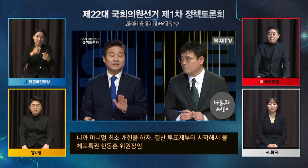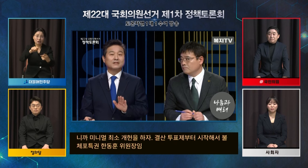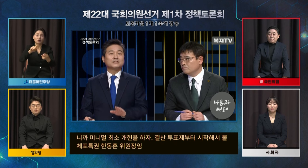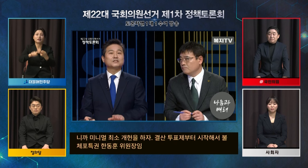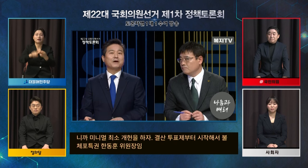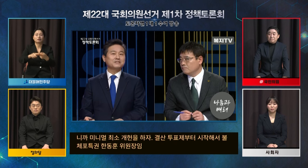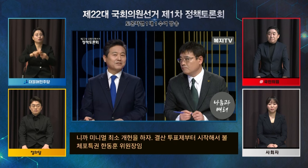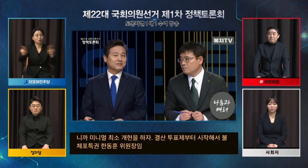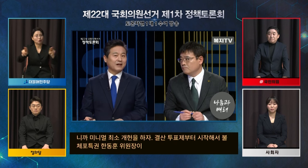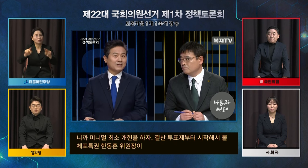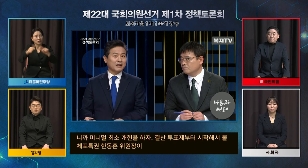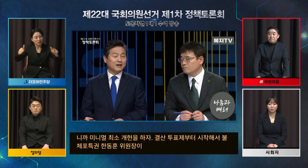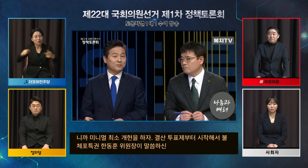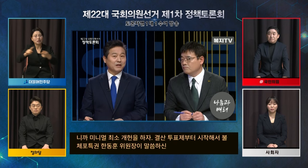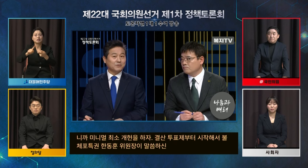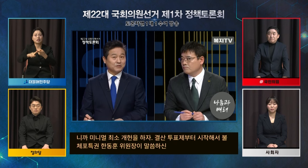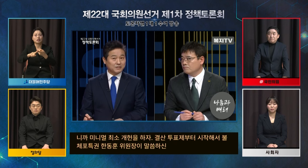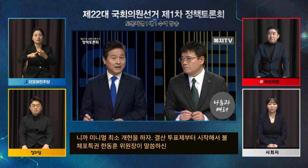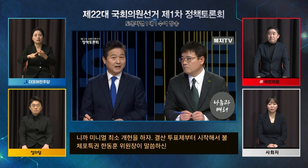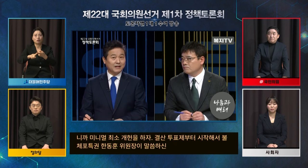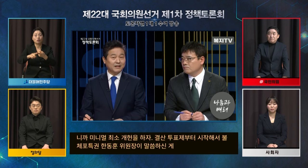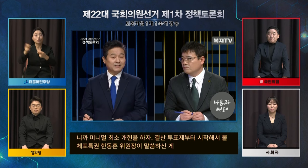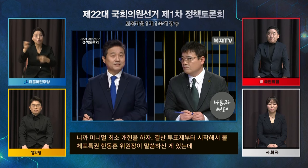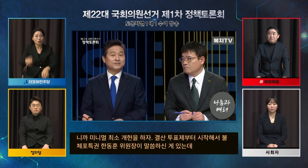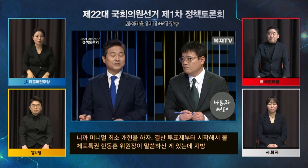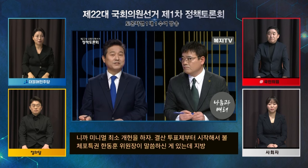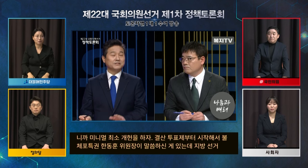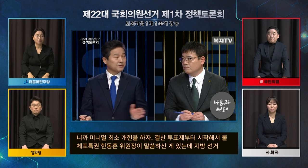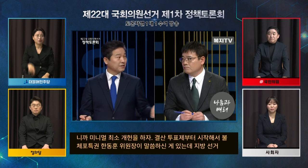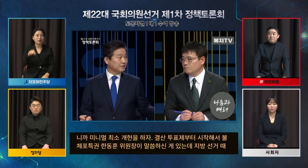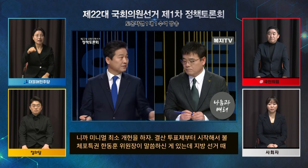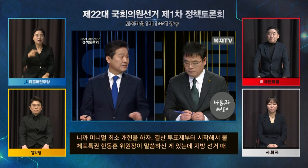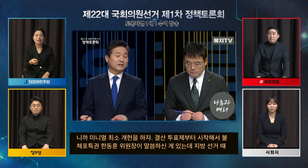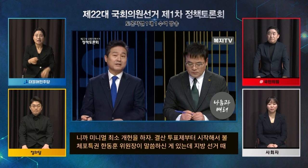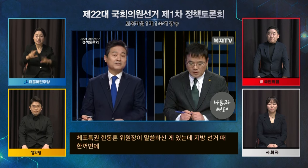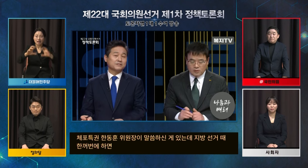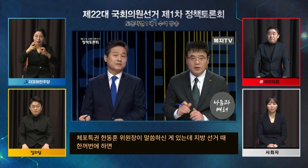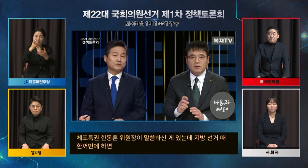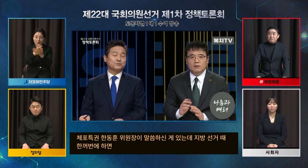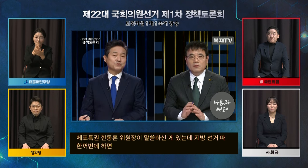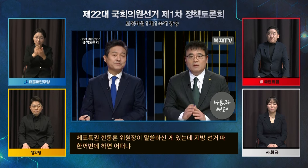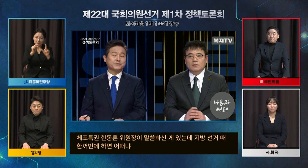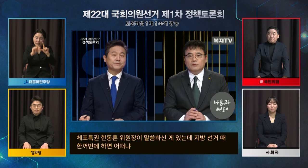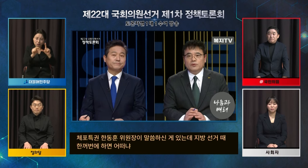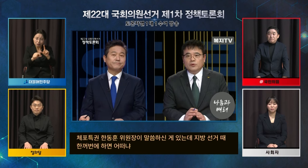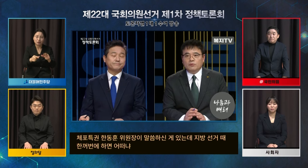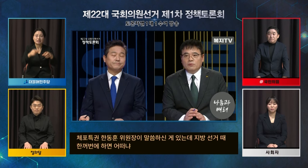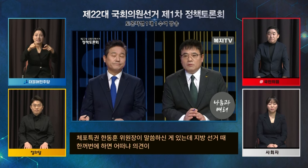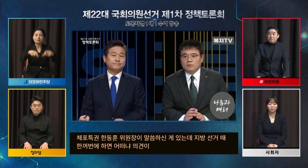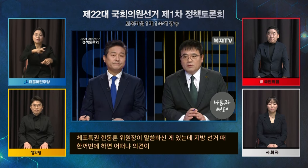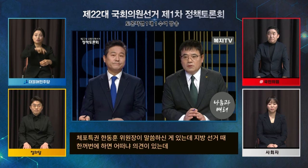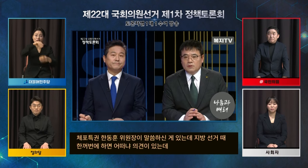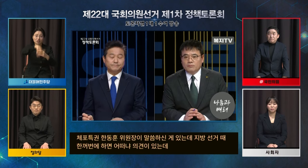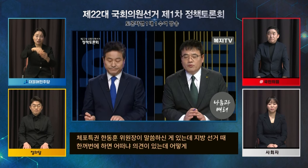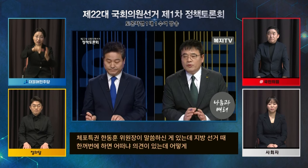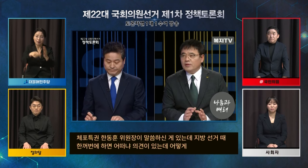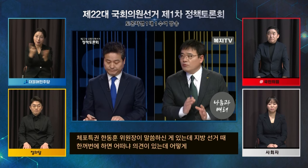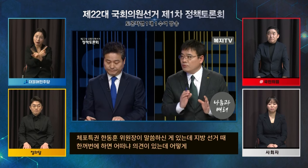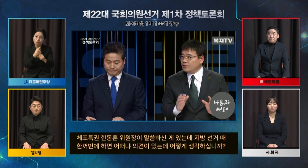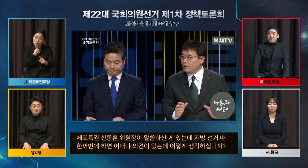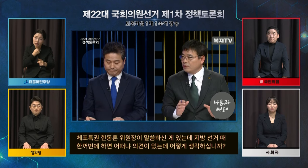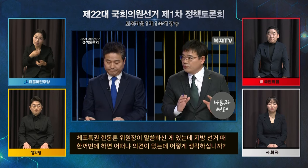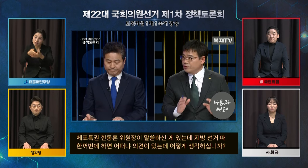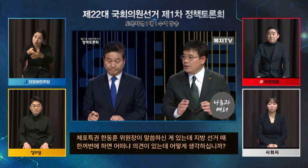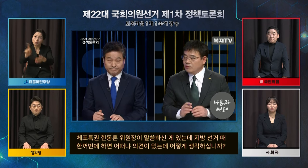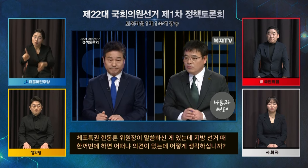개헌을 지방선거 때 한꺼번에 하면 어떠냐 이런 의견이 있는데 거기에 어떻게 생각하십니까? 그러니까 저희도 분권장